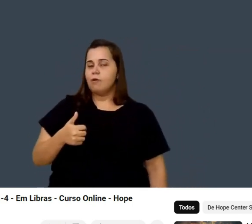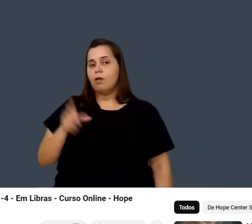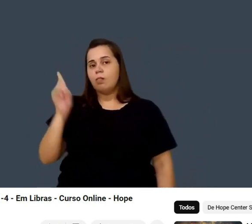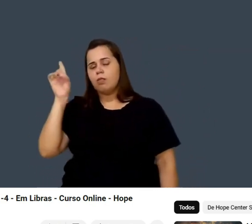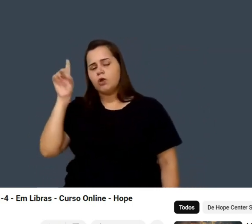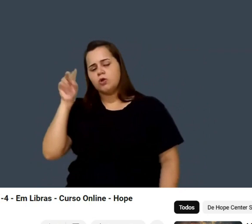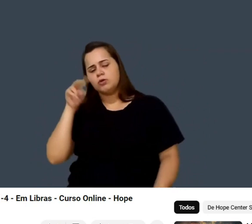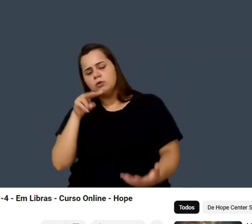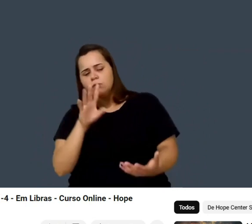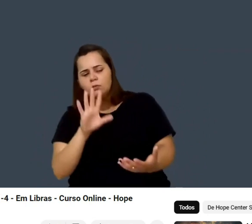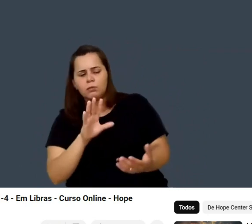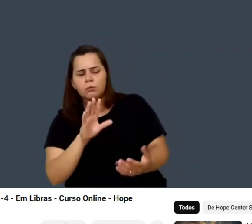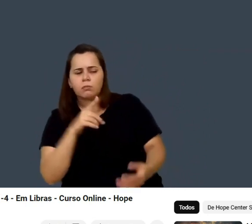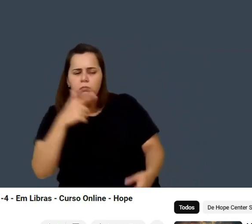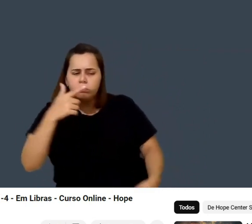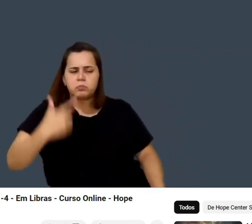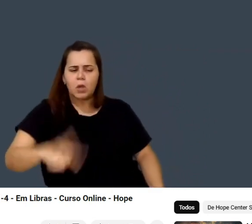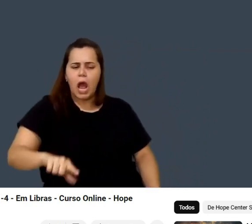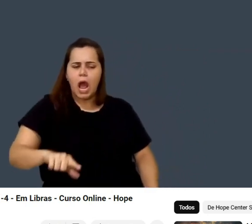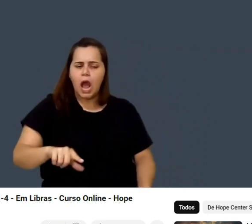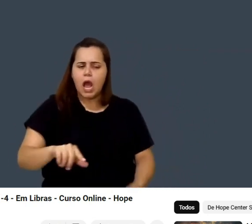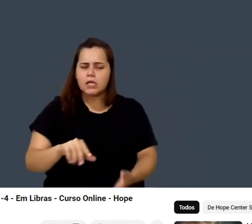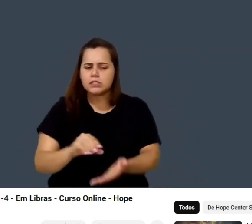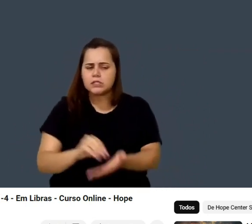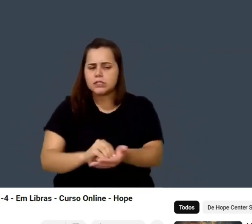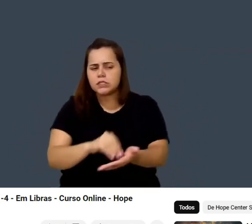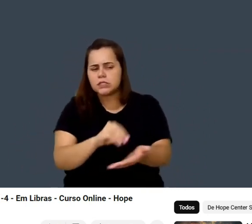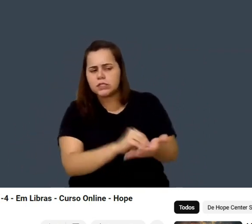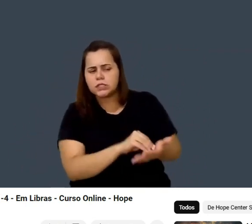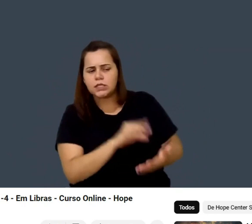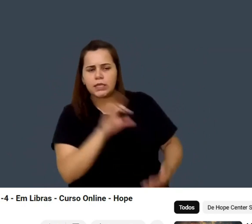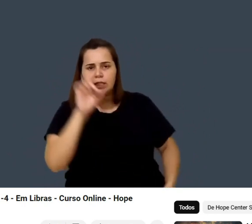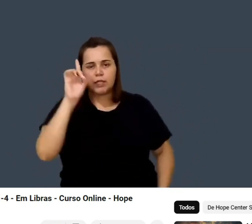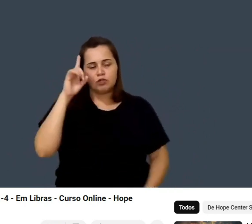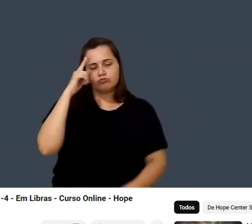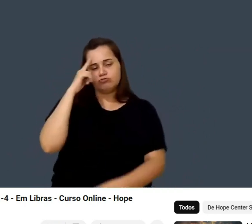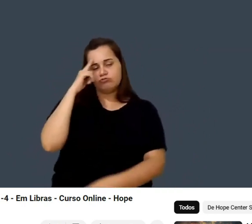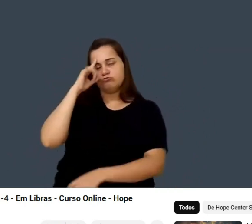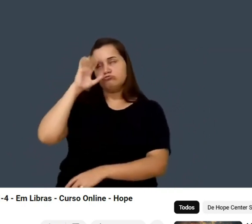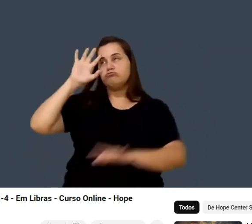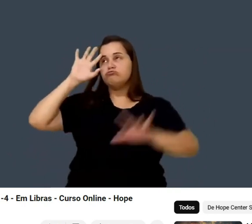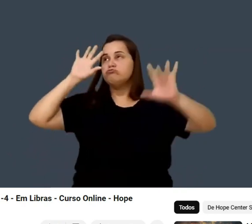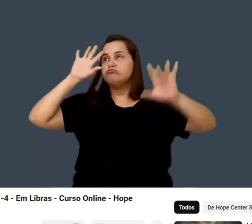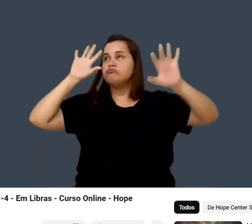Era bom, legal, olha, muito bom. Não, muito bom não. Muito bom é só depois. É bom.